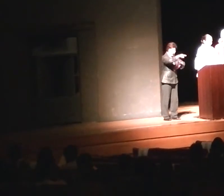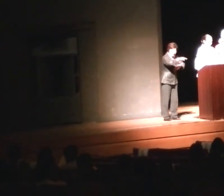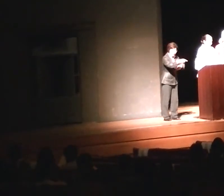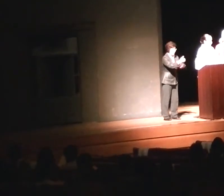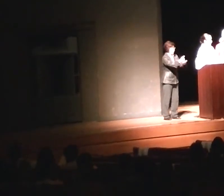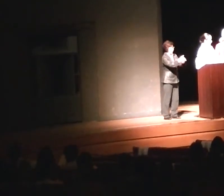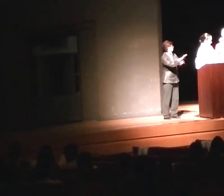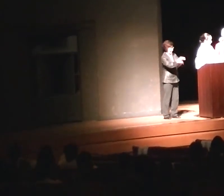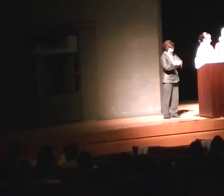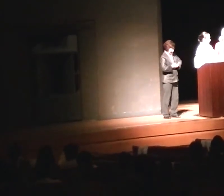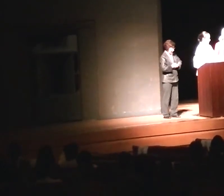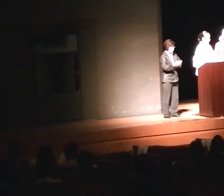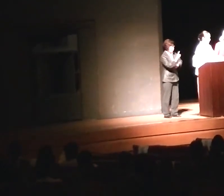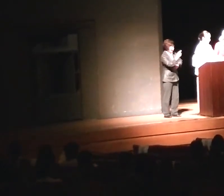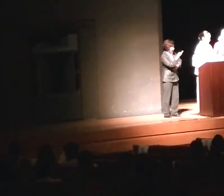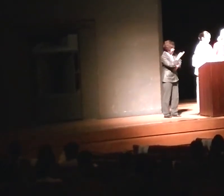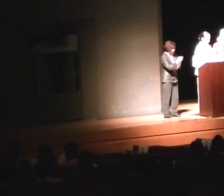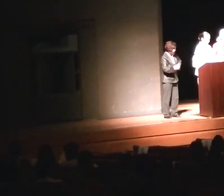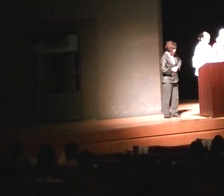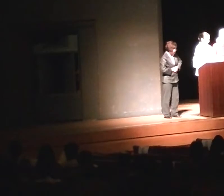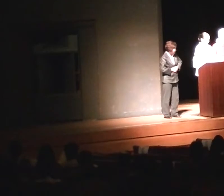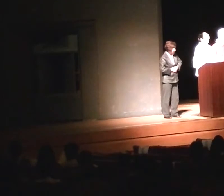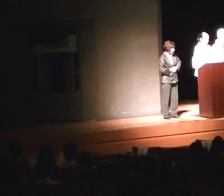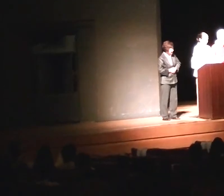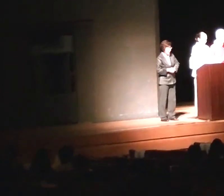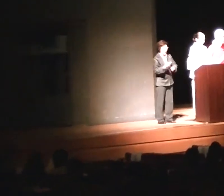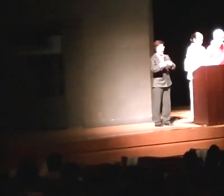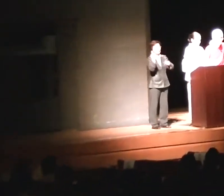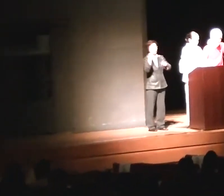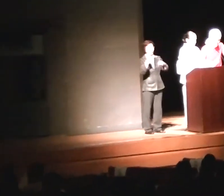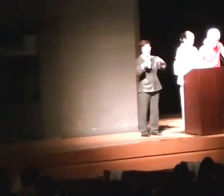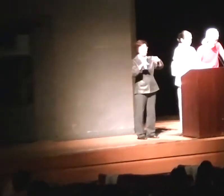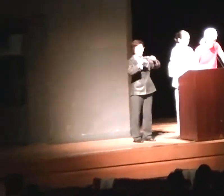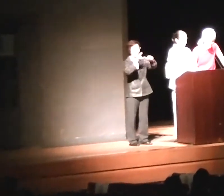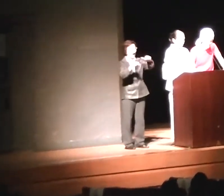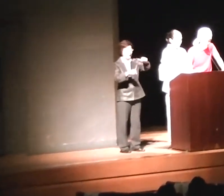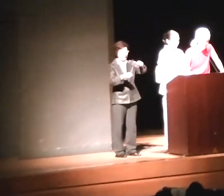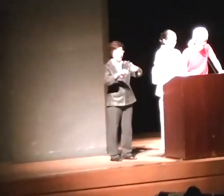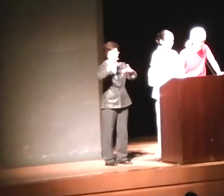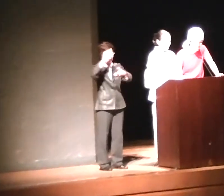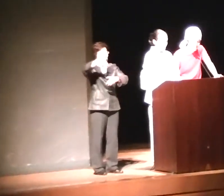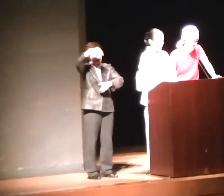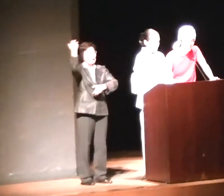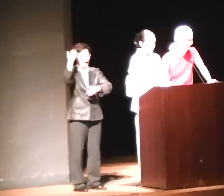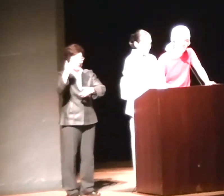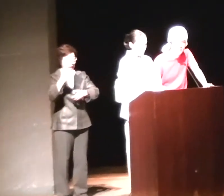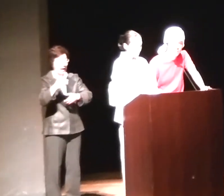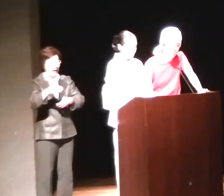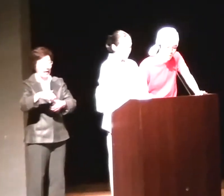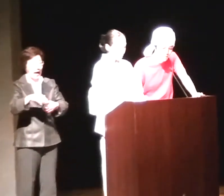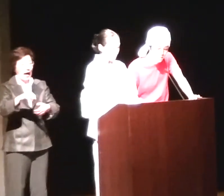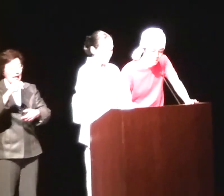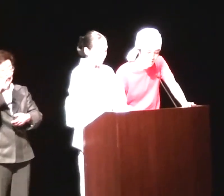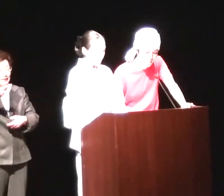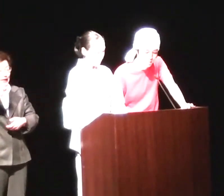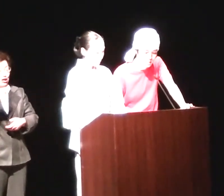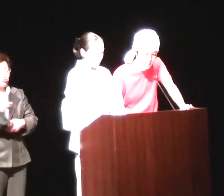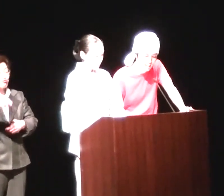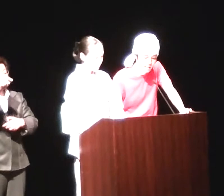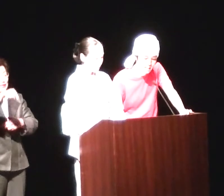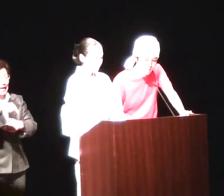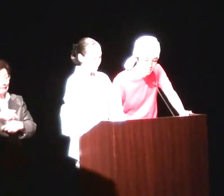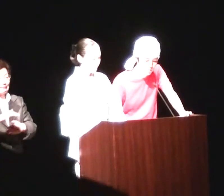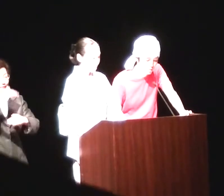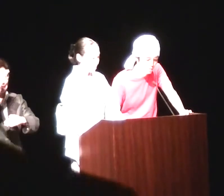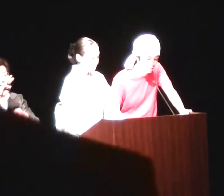が、いかがでしたか。 はい、昨年5月に岩手県の陸前高田市にボランティアに行きまして